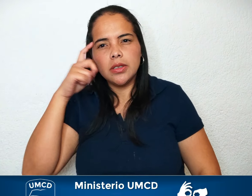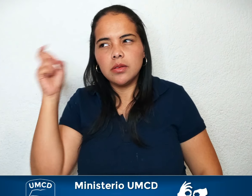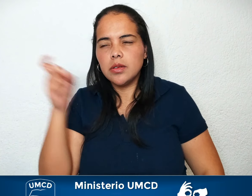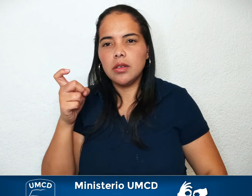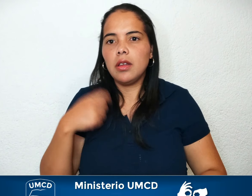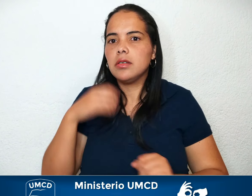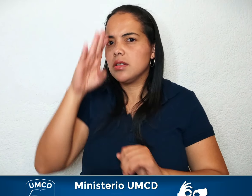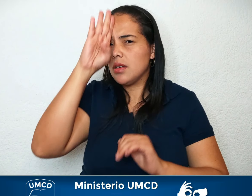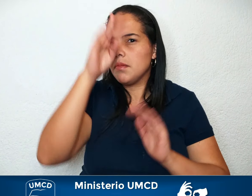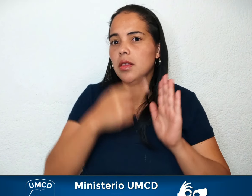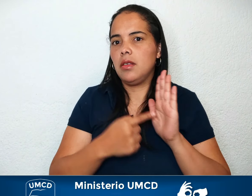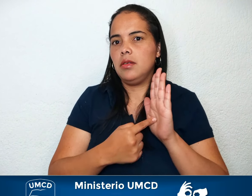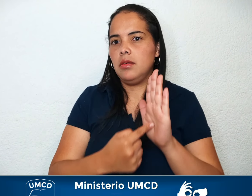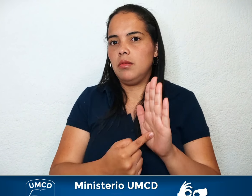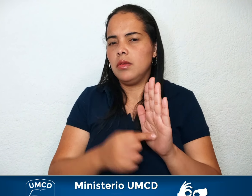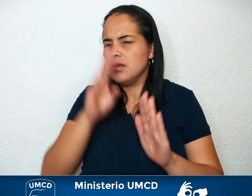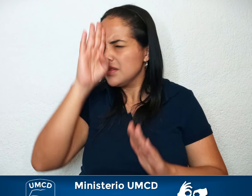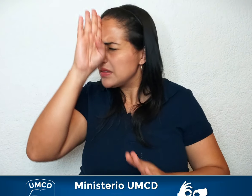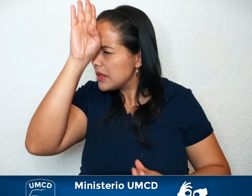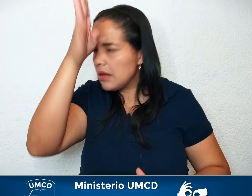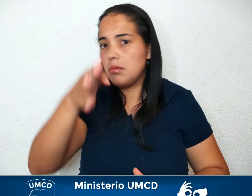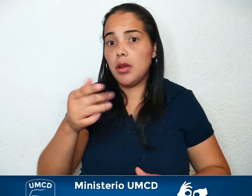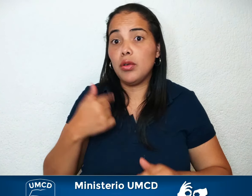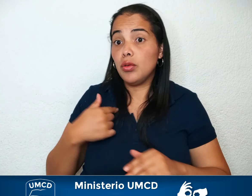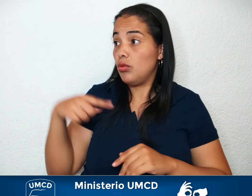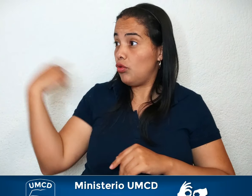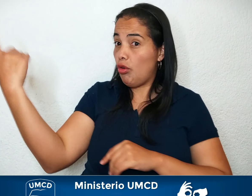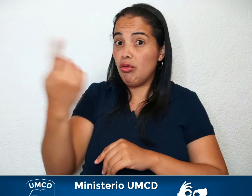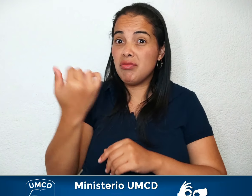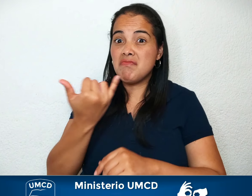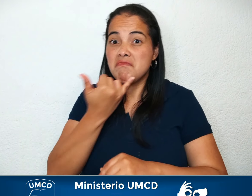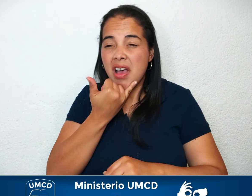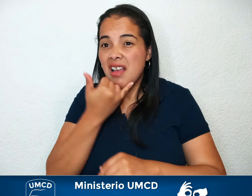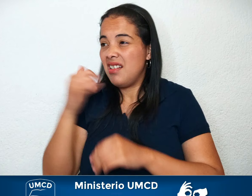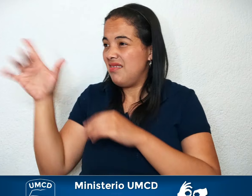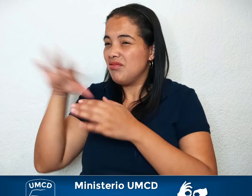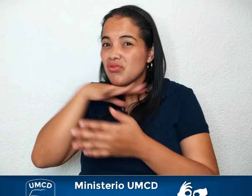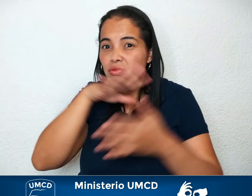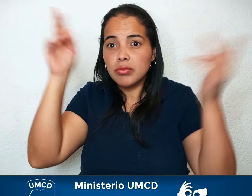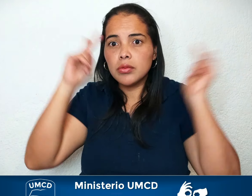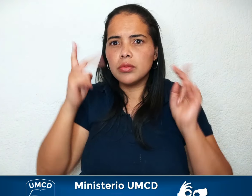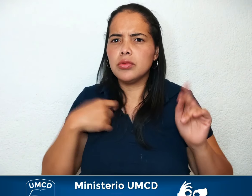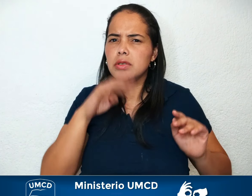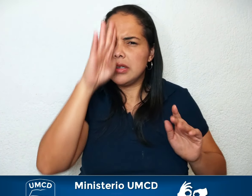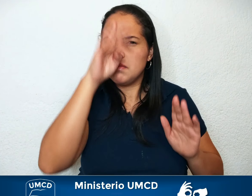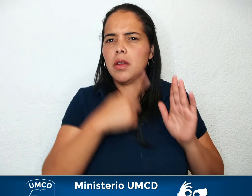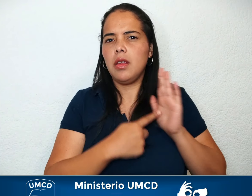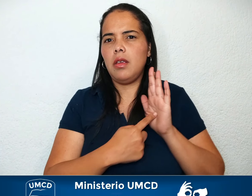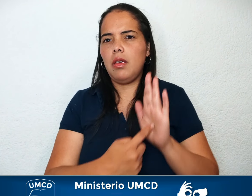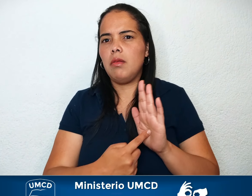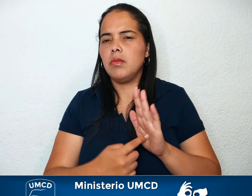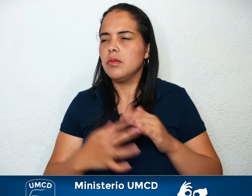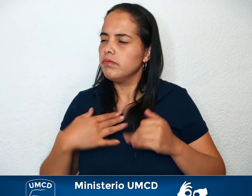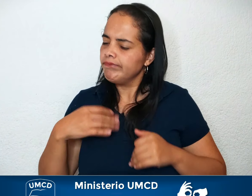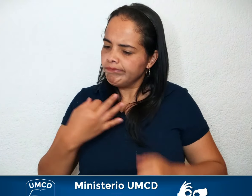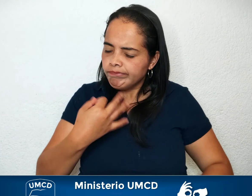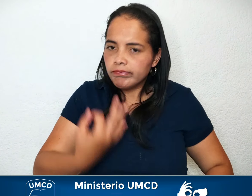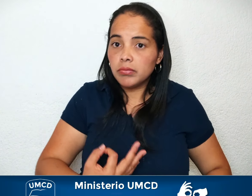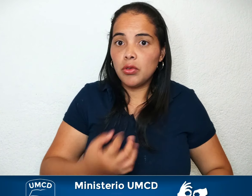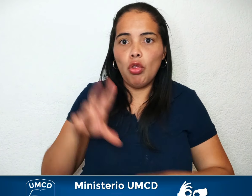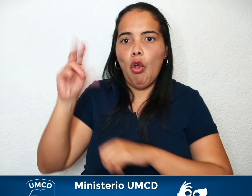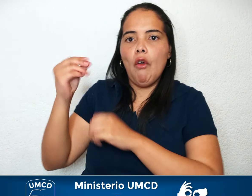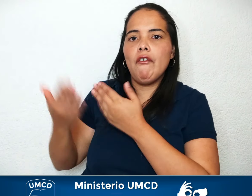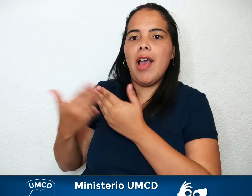ser luz en medio de las tinieblas, deberíamos ser sal en medio de la corrupción, pero lamentablemente